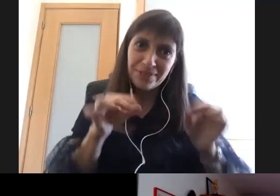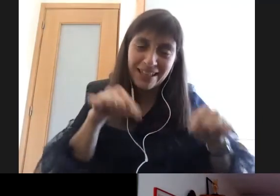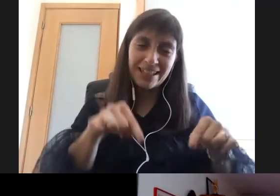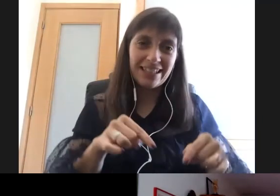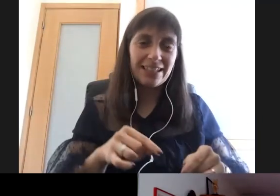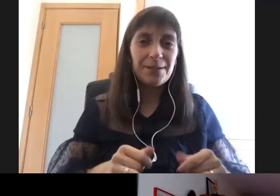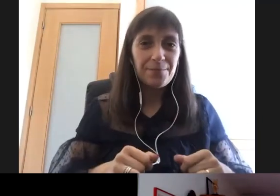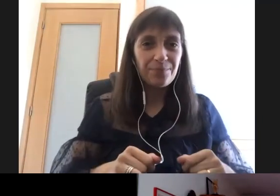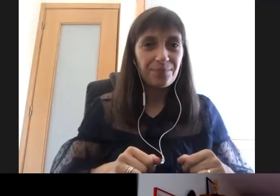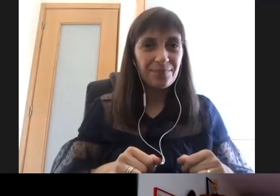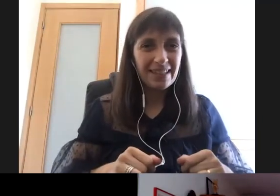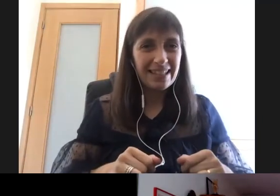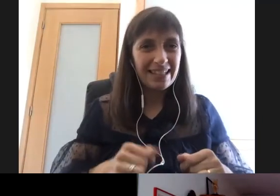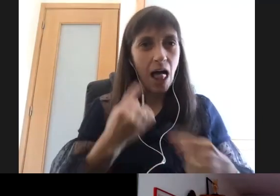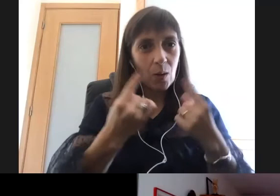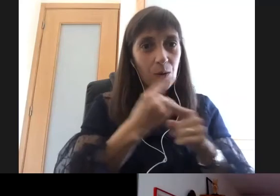Algum recado final?